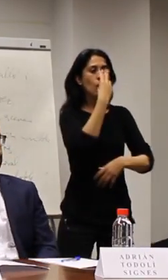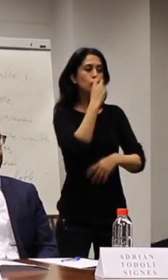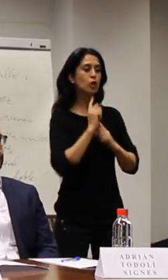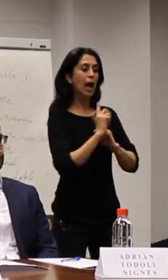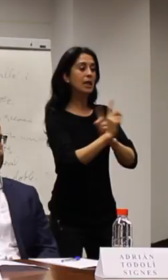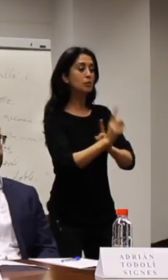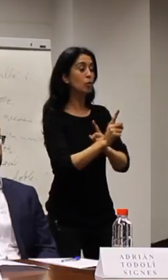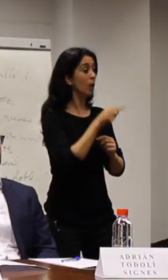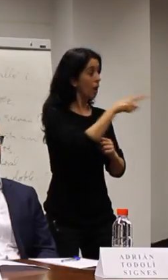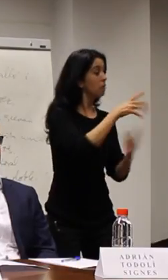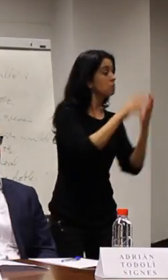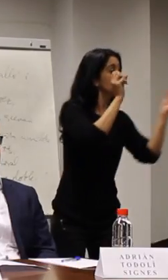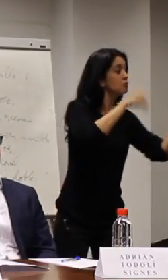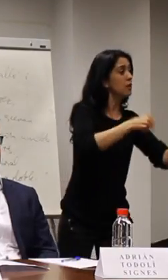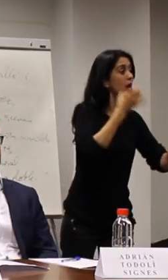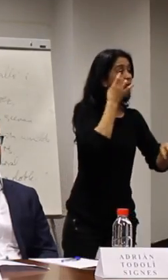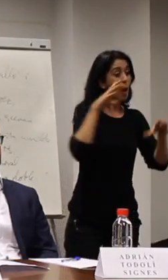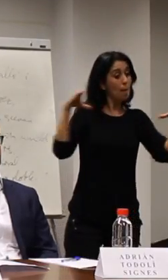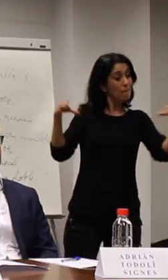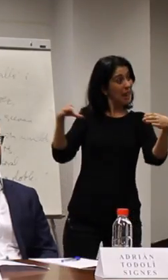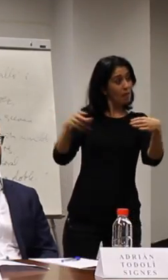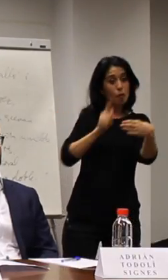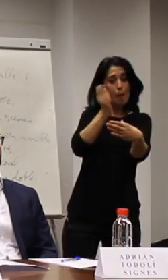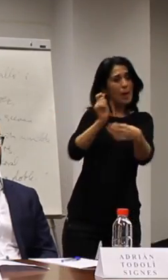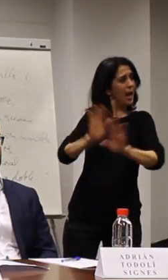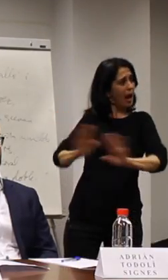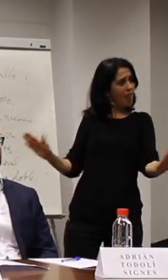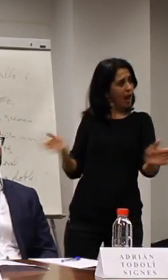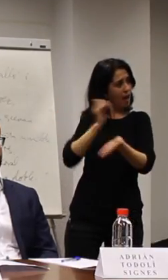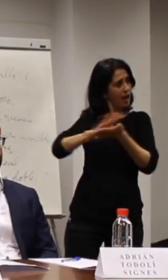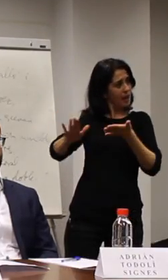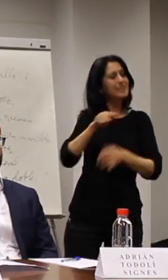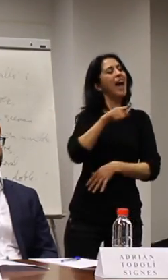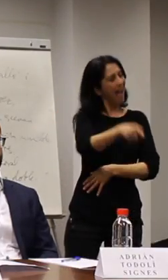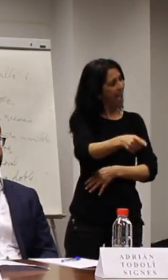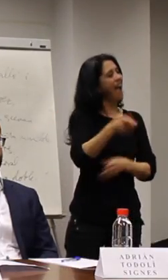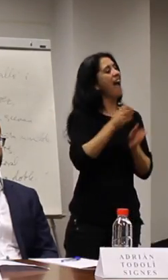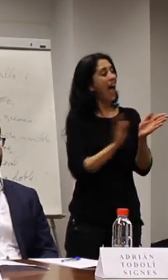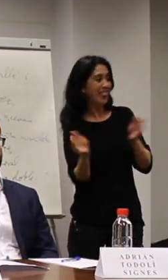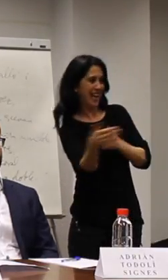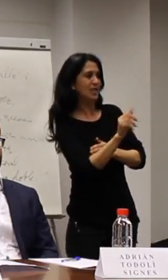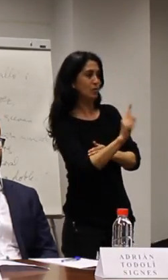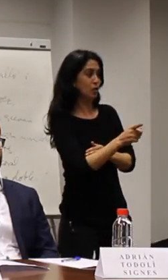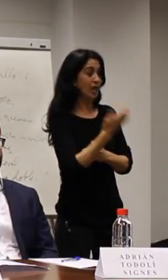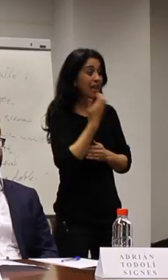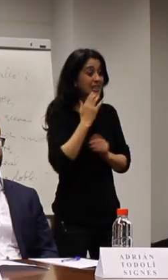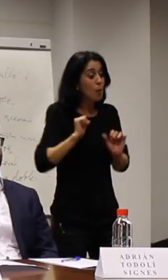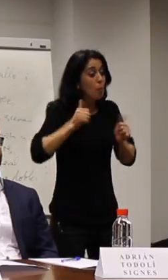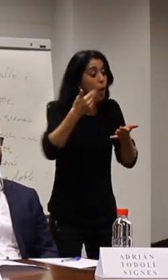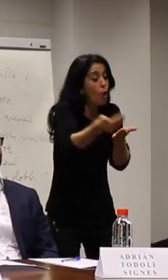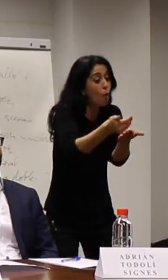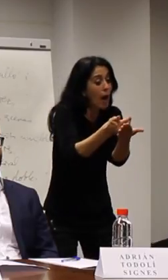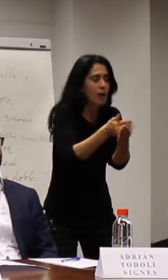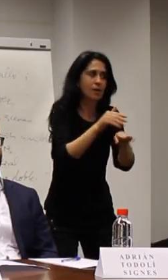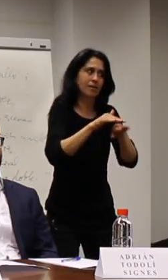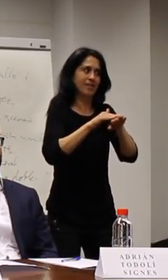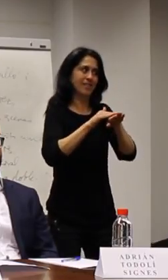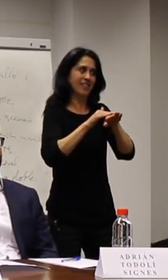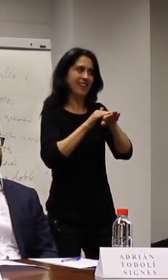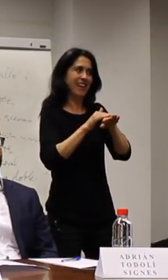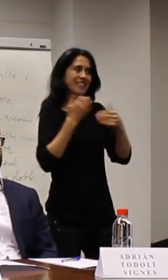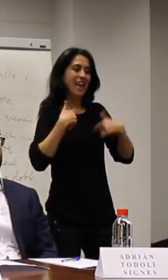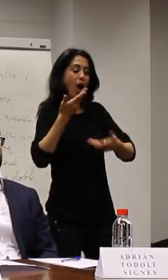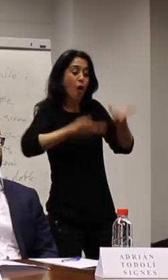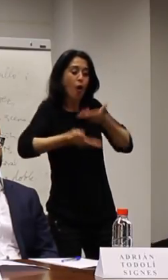y nadie, no se pagaba la plataforma. Eso sí que era un sistema alternativo, pero en cuanto se empieza a cobrar, entonces estamos en una situación económica